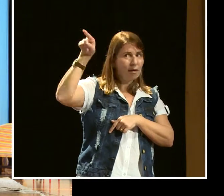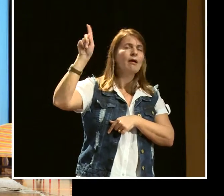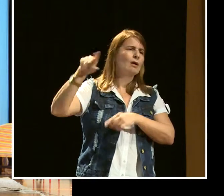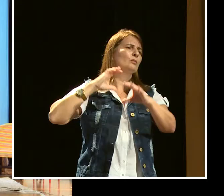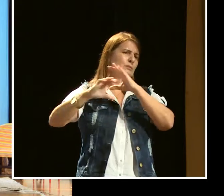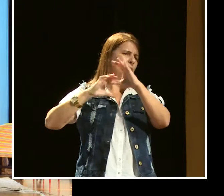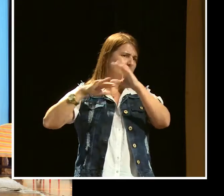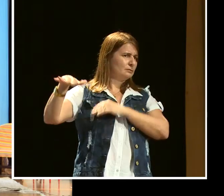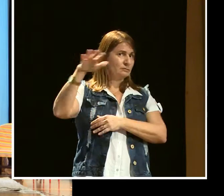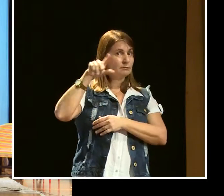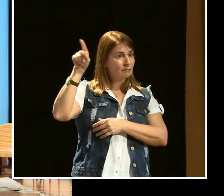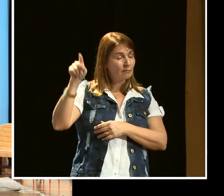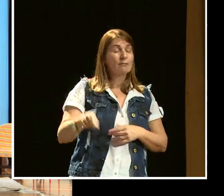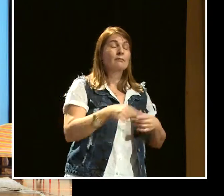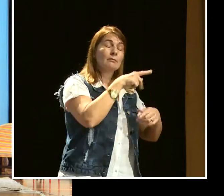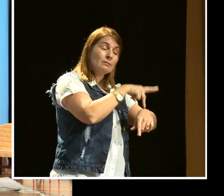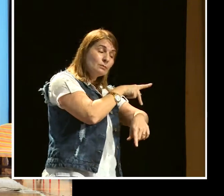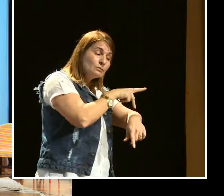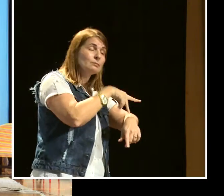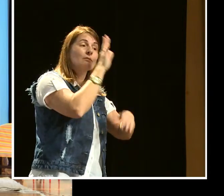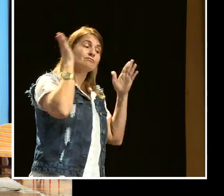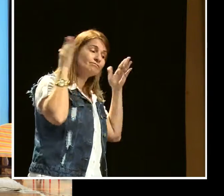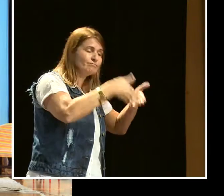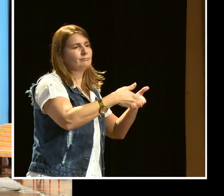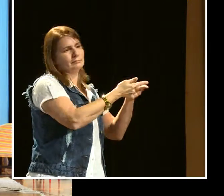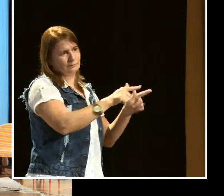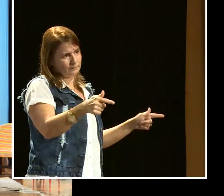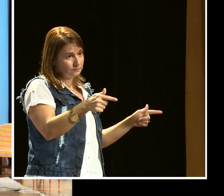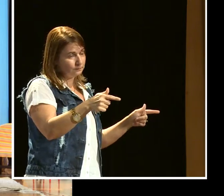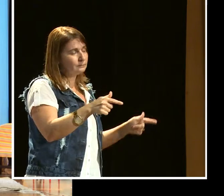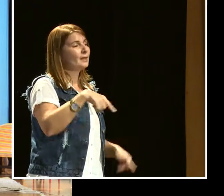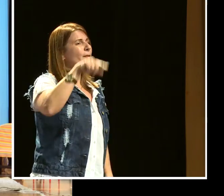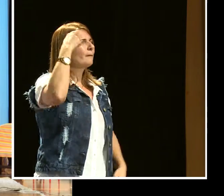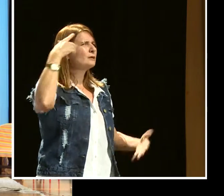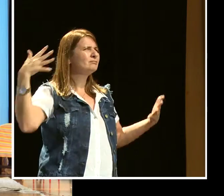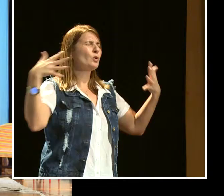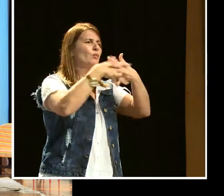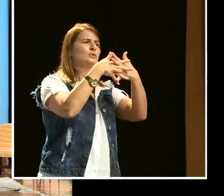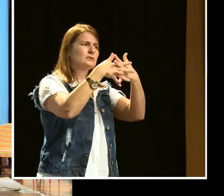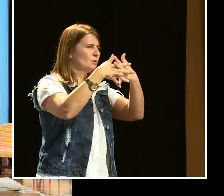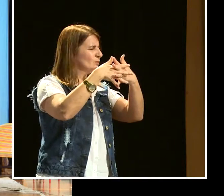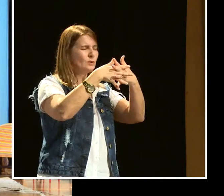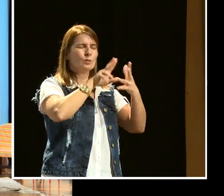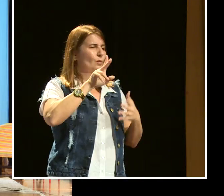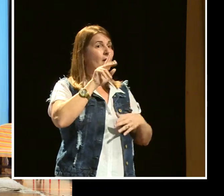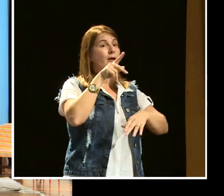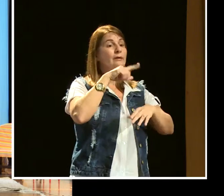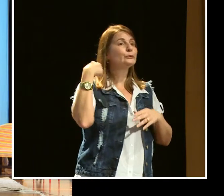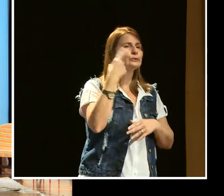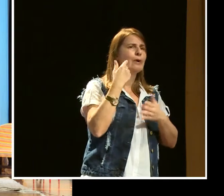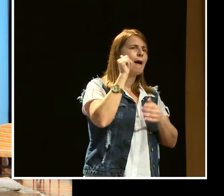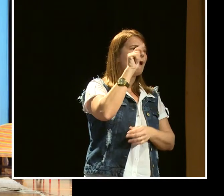de pedagogia? Bom, nós sabemos que o curso de Libras, que é oferecido no terceiro andar do Instituto, ele é um curso que visa